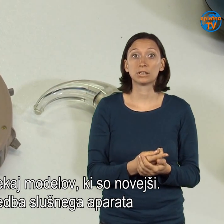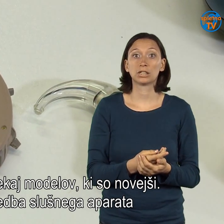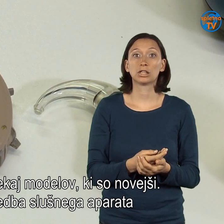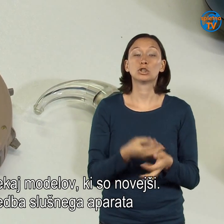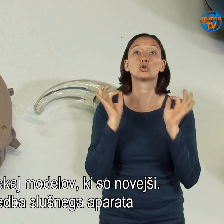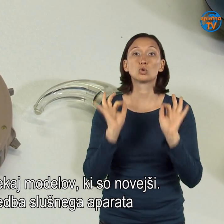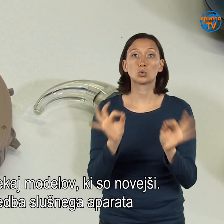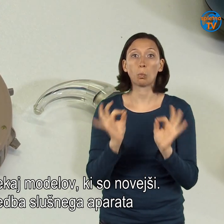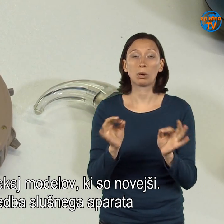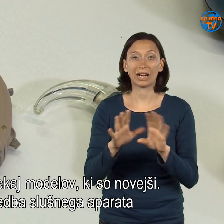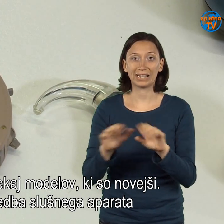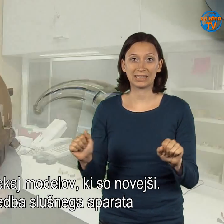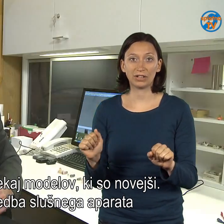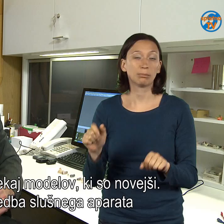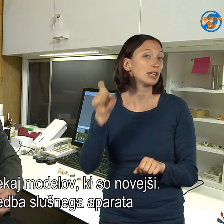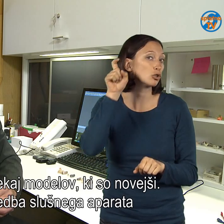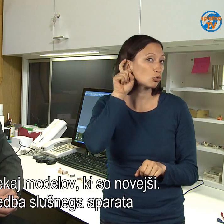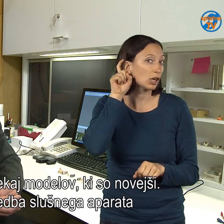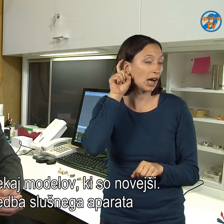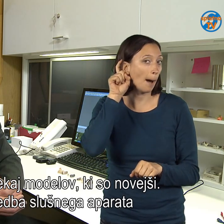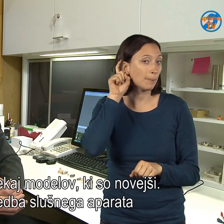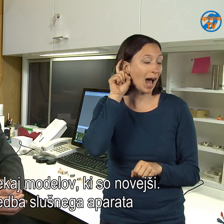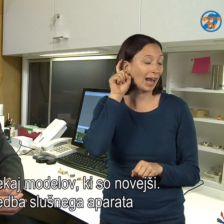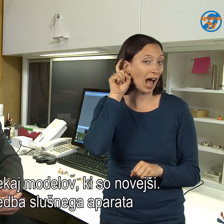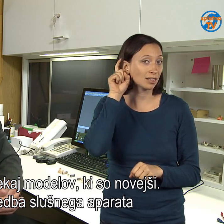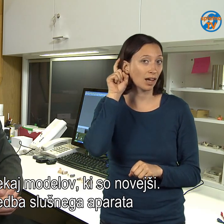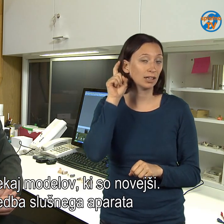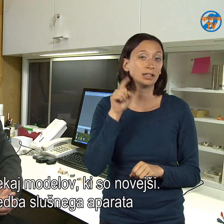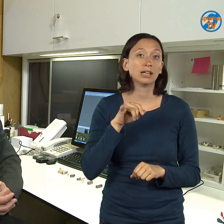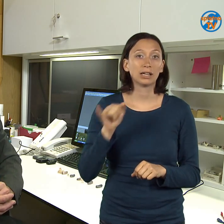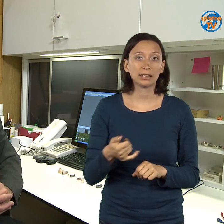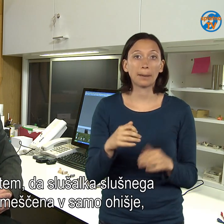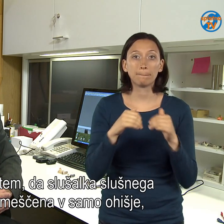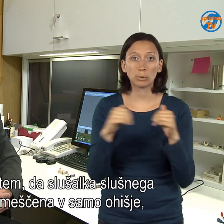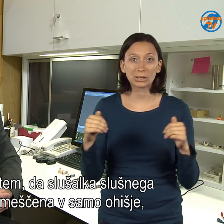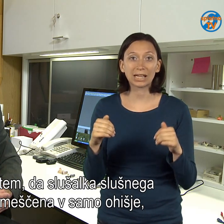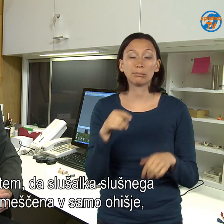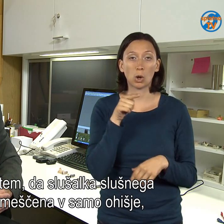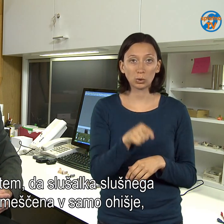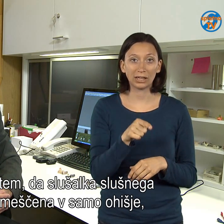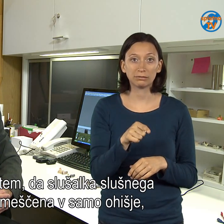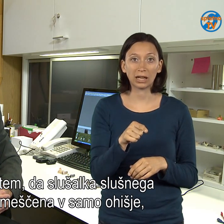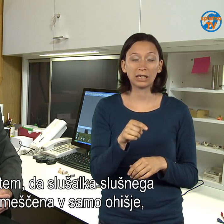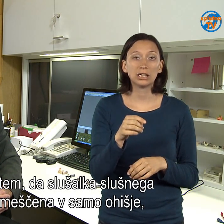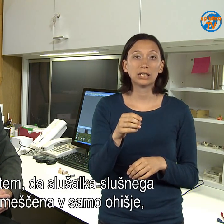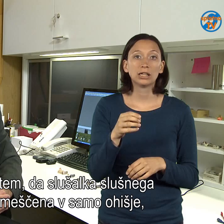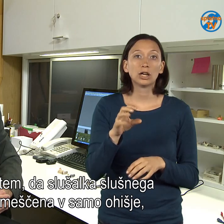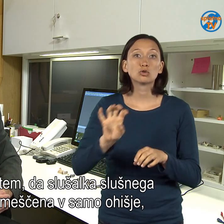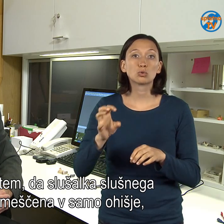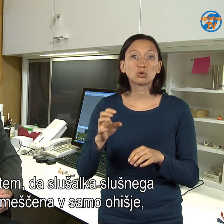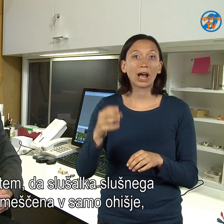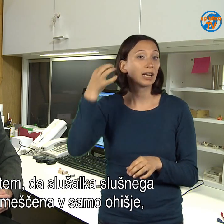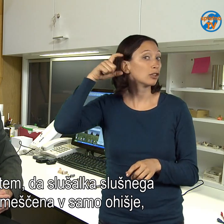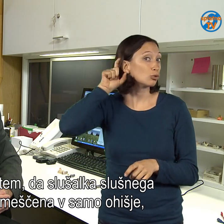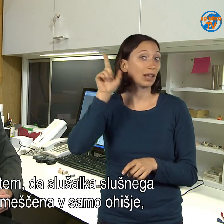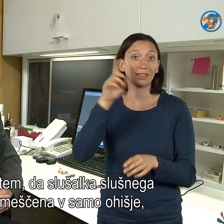Super izvedba slušnega aparata je posebna v tem, da slušalka slušnega